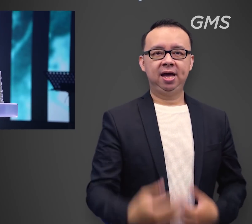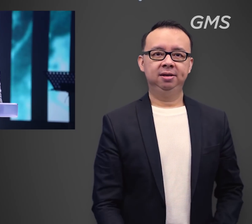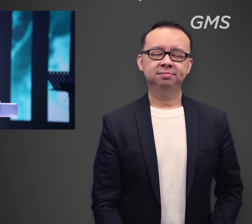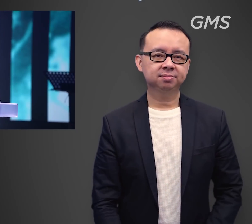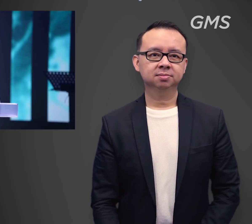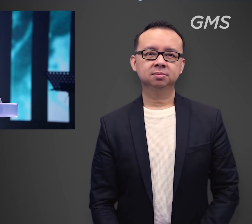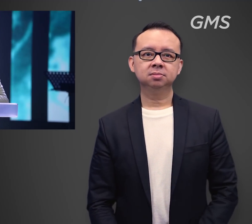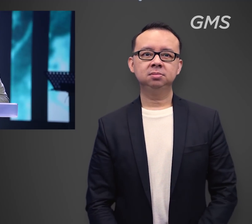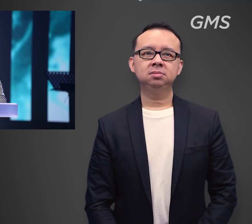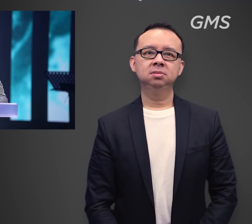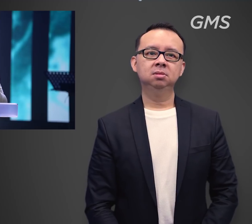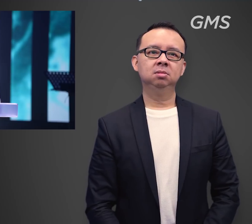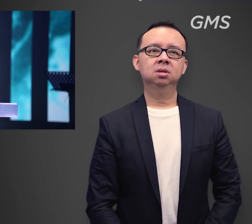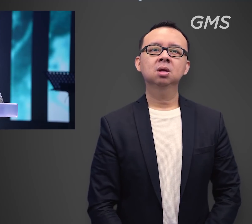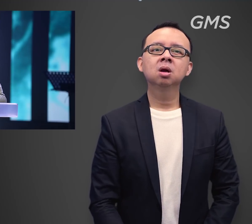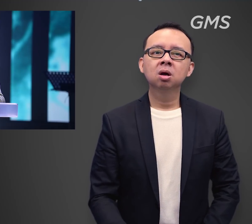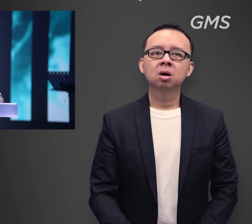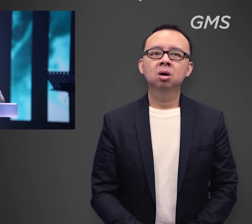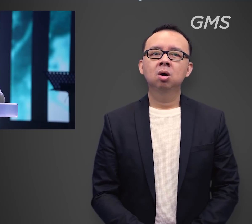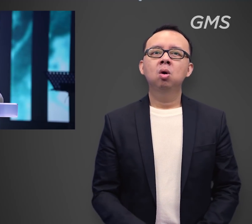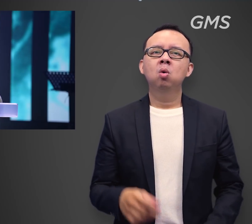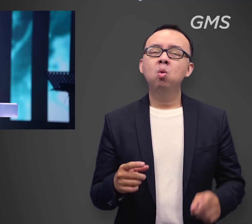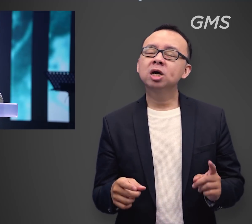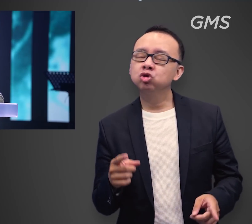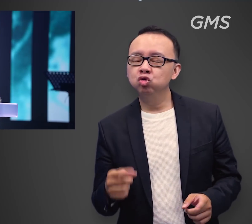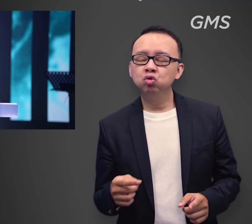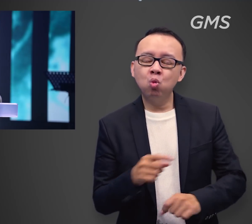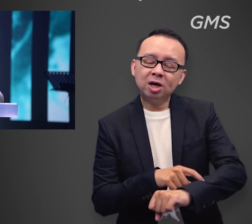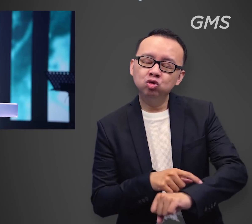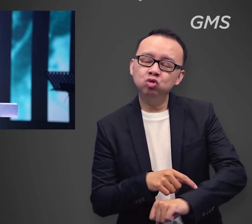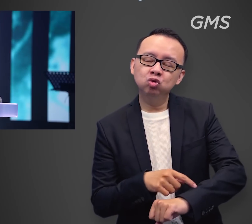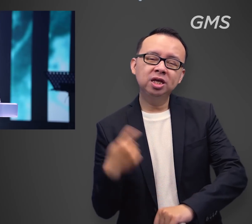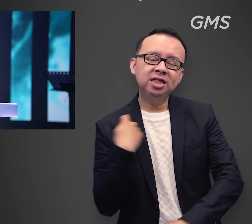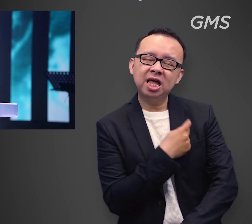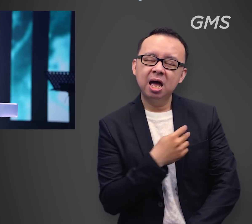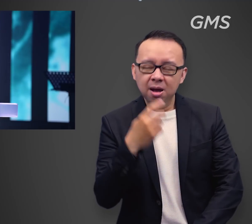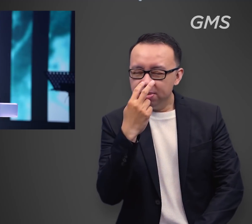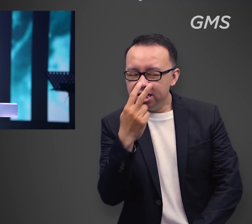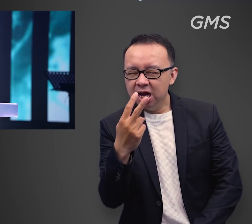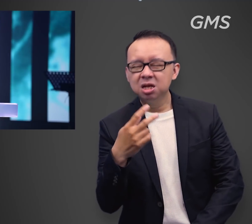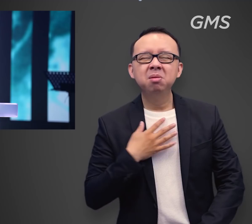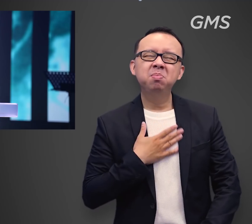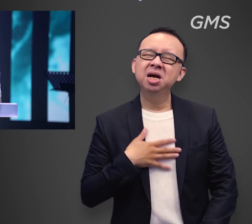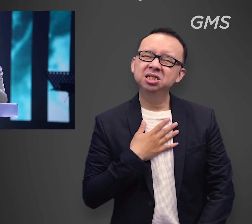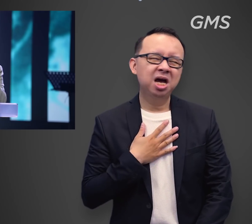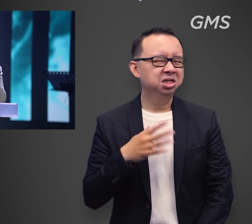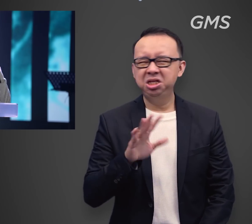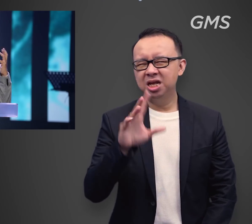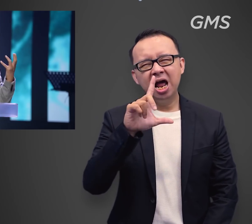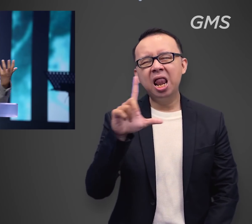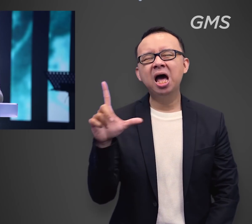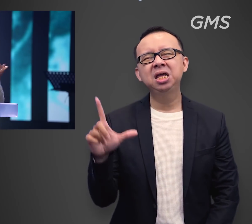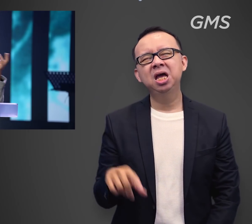melihat sesuatu yang gak layak, minder, merasa rendah diri, merasa gak bisa apa-apa. Kita ini cuma terkungkung